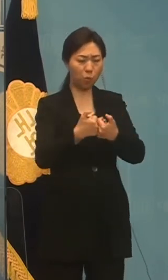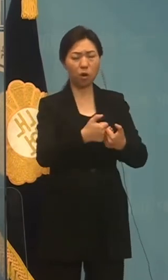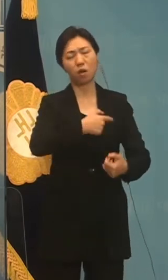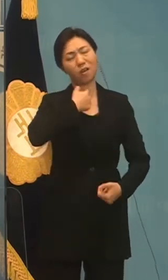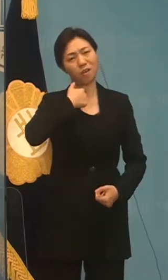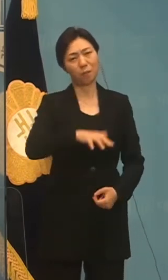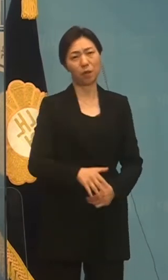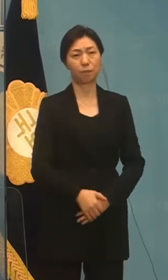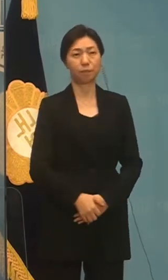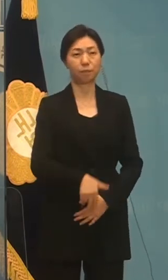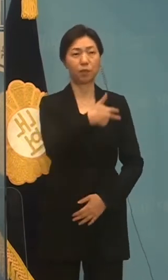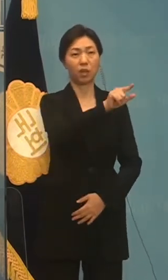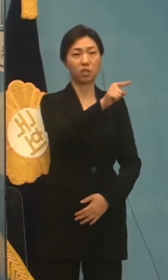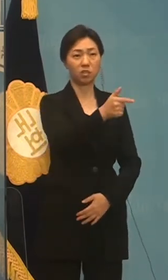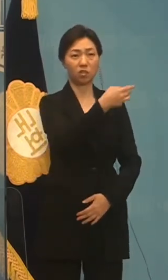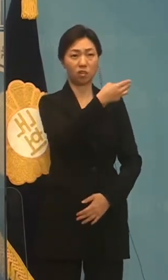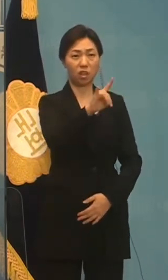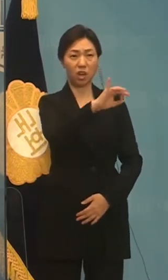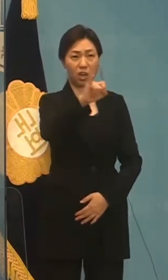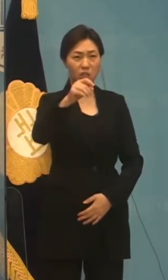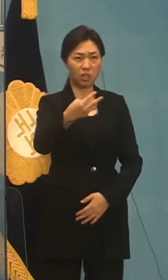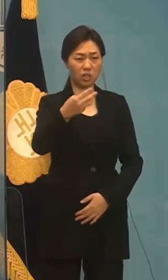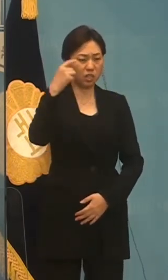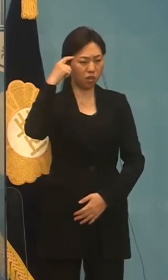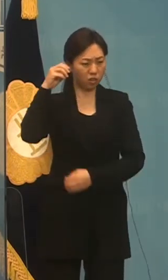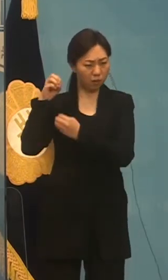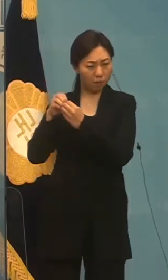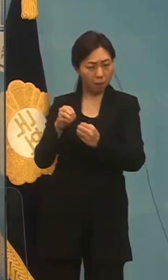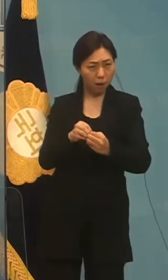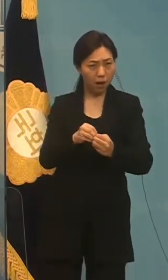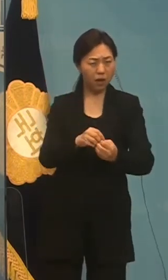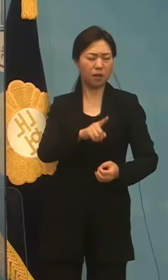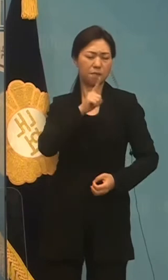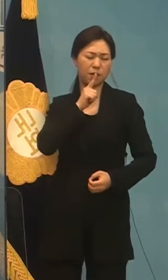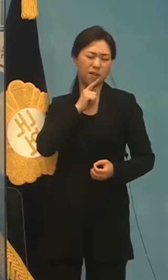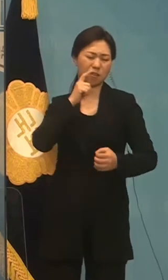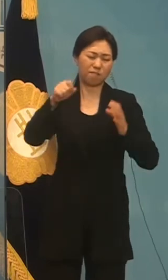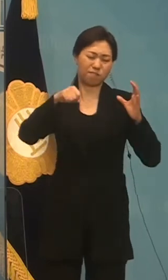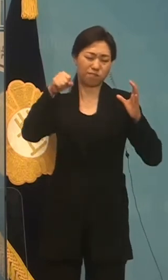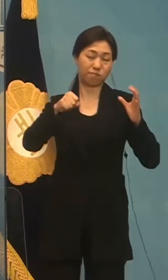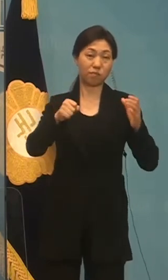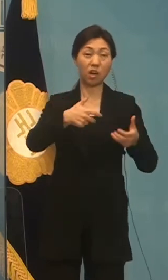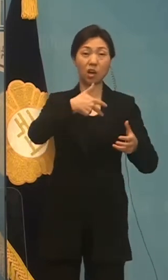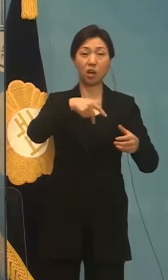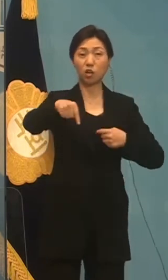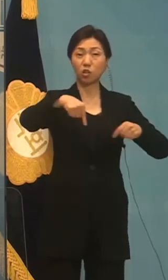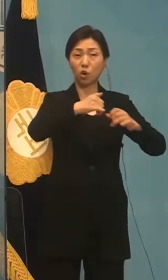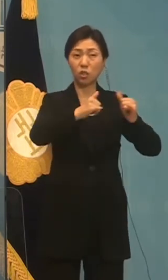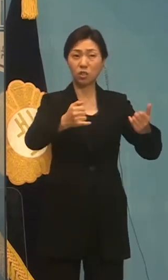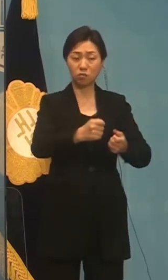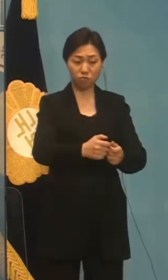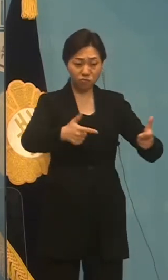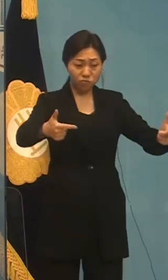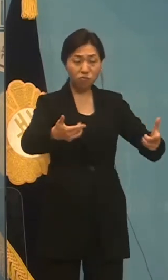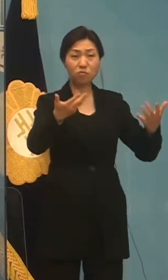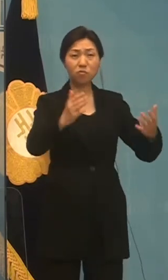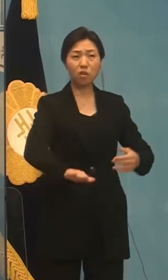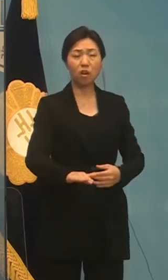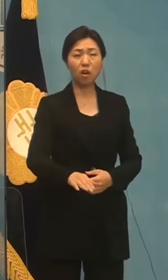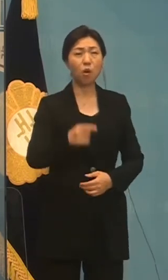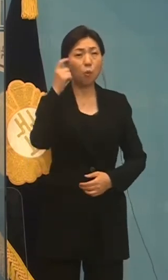전태일 정신 계승을 말하는 정치인은 늘었는데 전태일 3법은 국회 문턱도 넘지